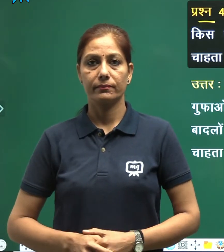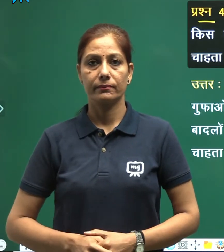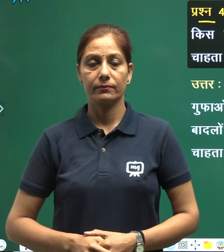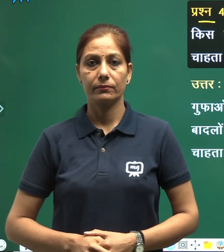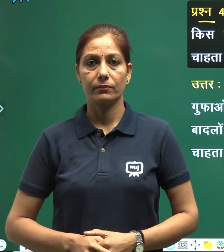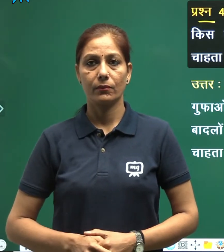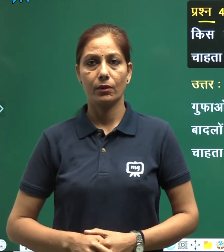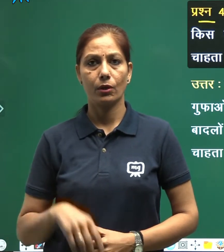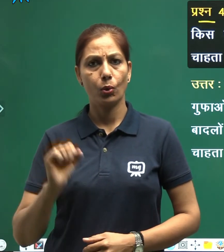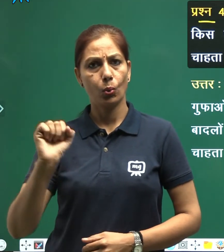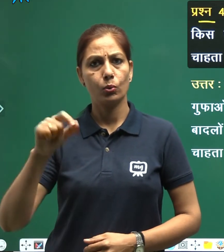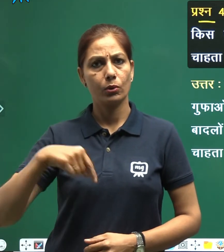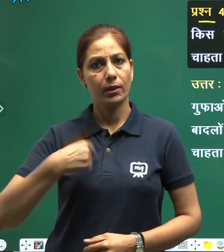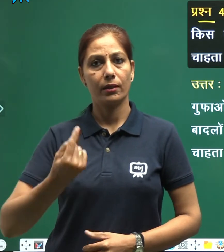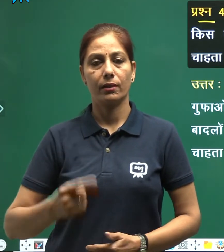स्वयं के लिए